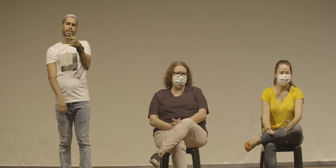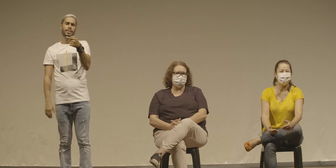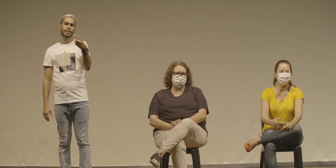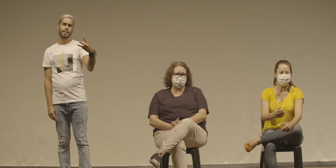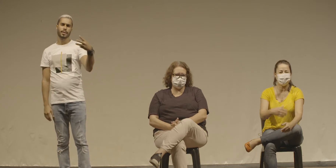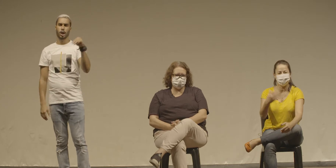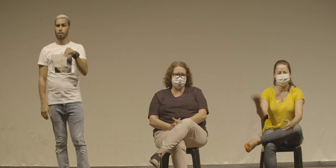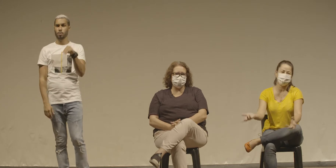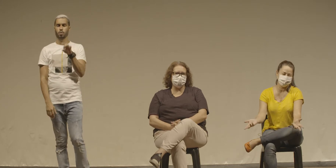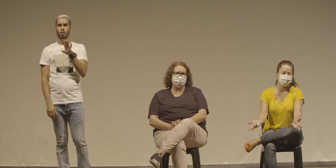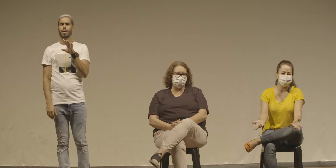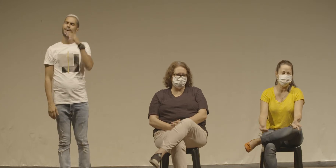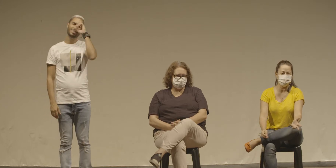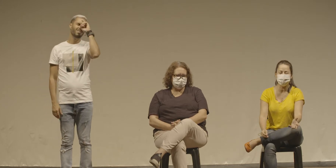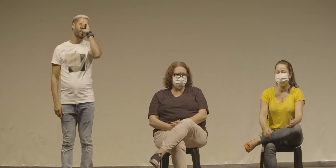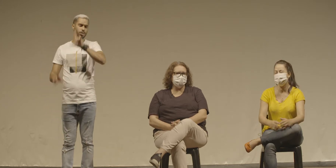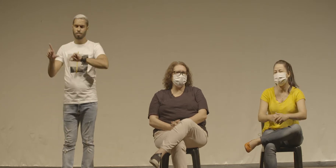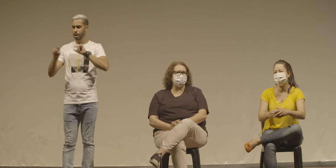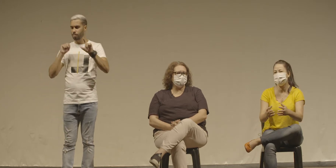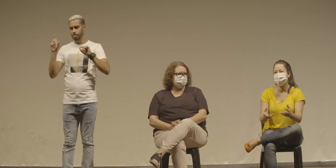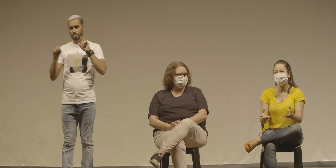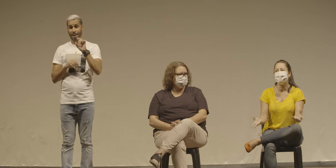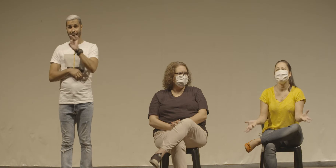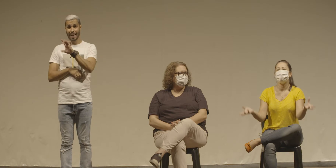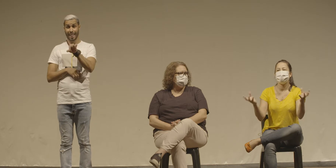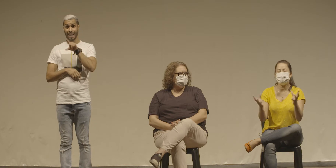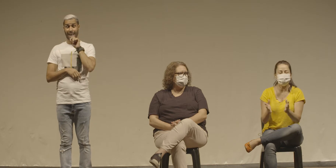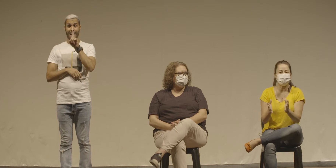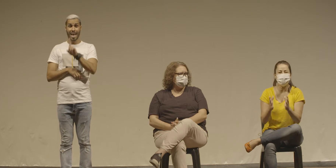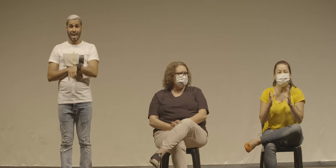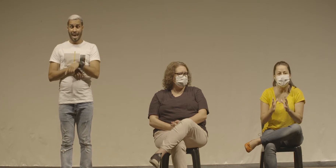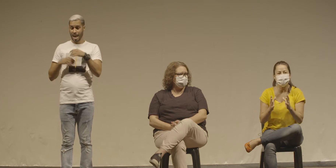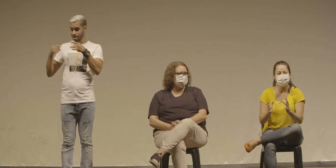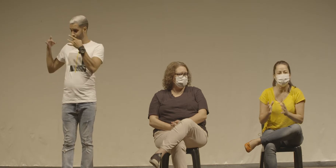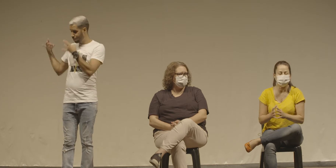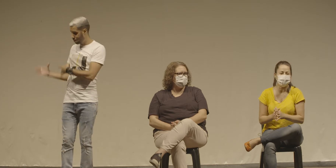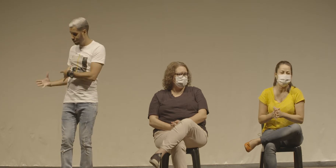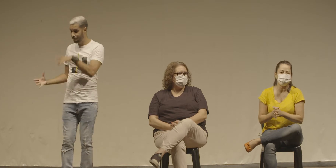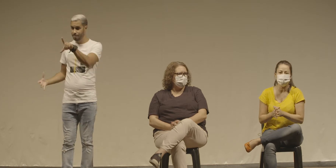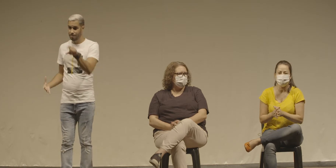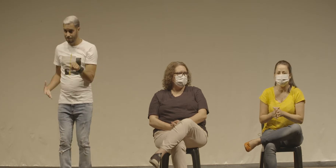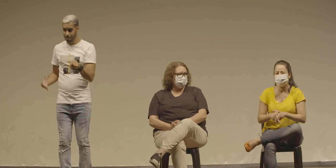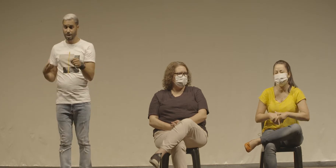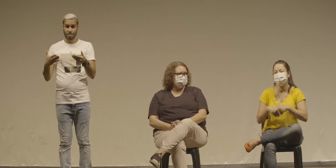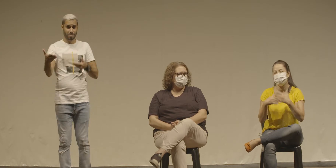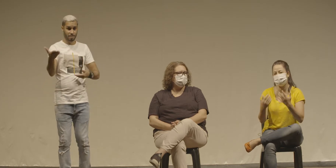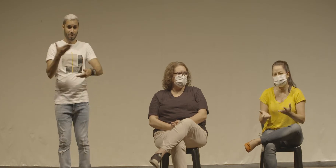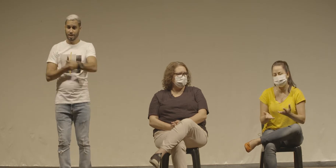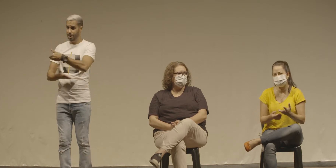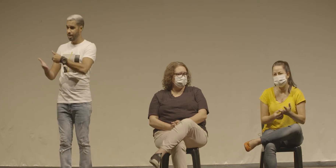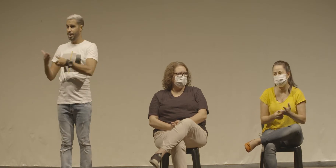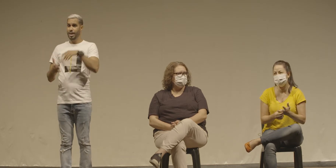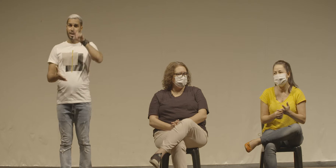escolhas e cada uma é uma renúncia para você poder definir o que vai contar dentro do seu arco narrativo e